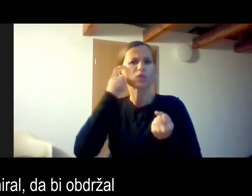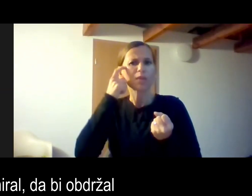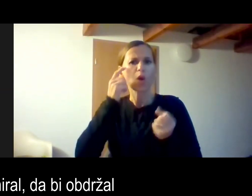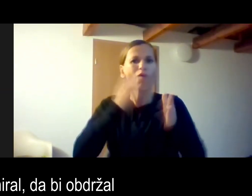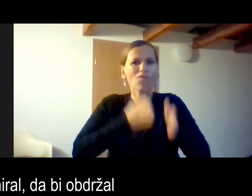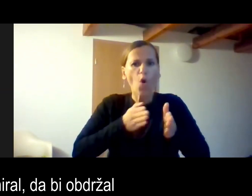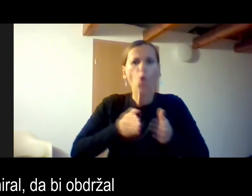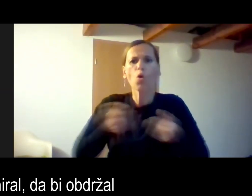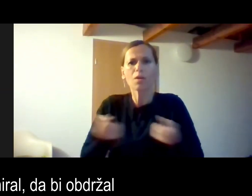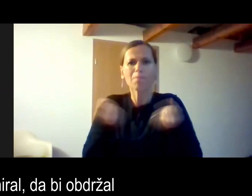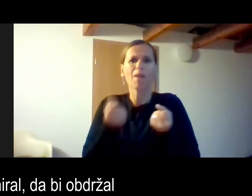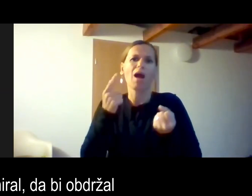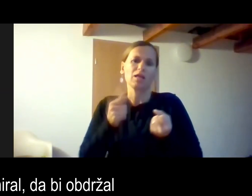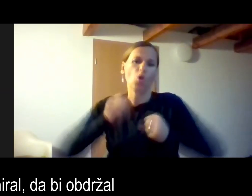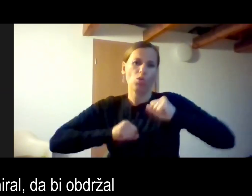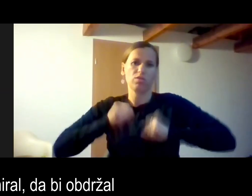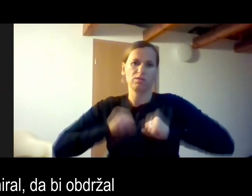kondicijo.